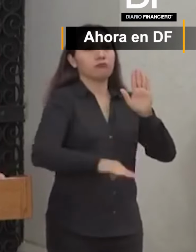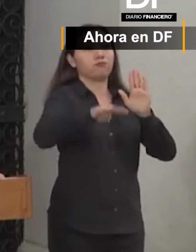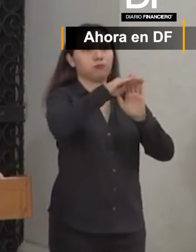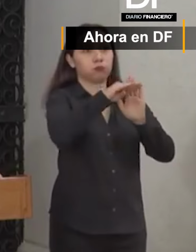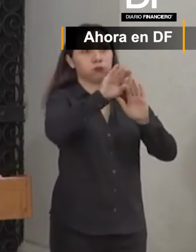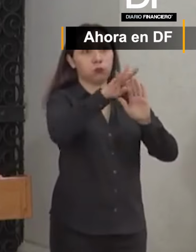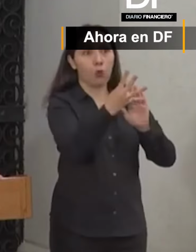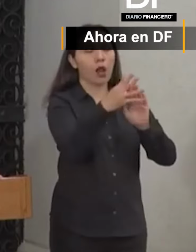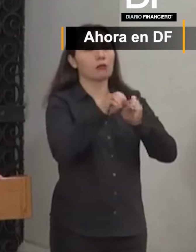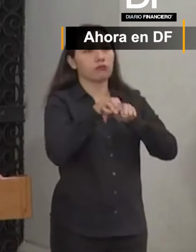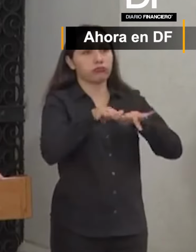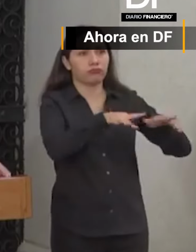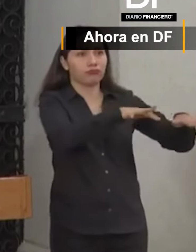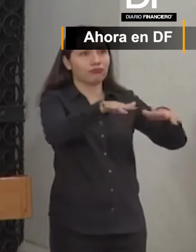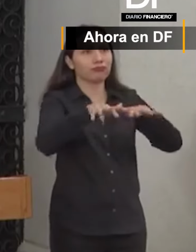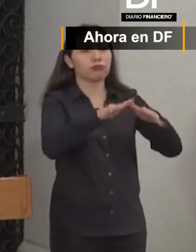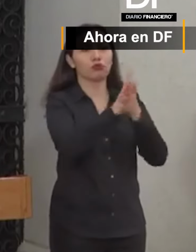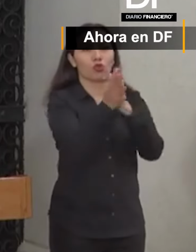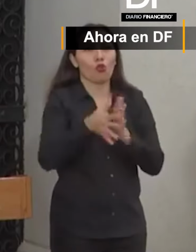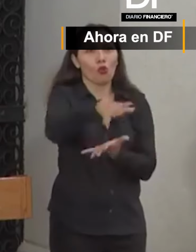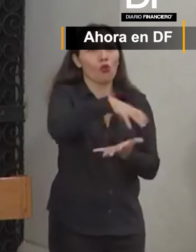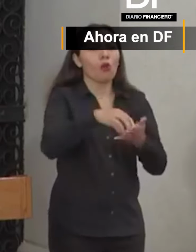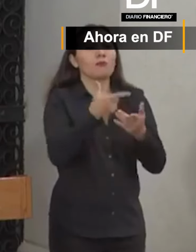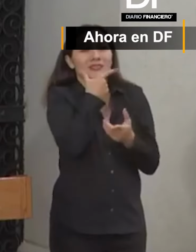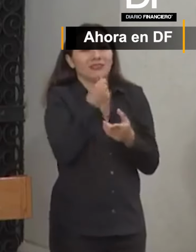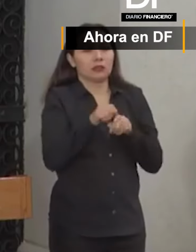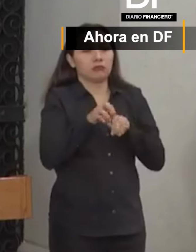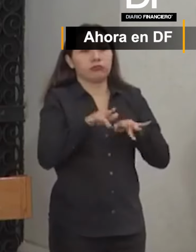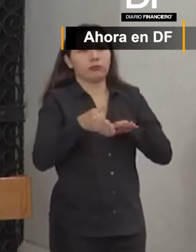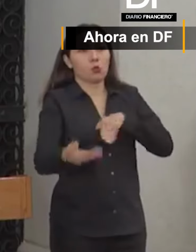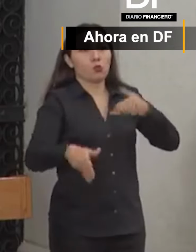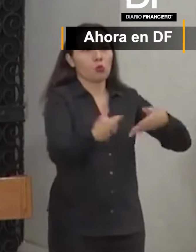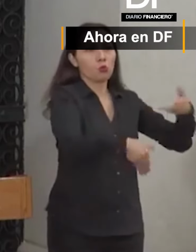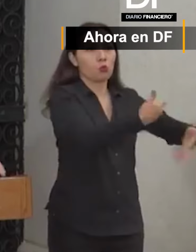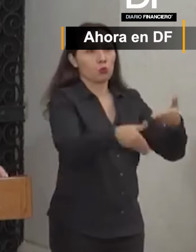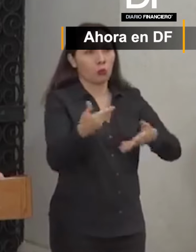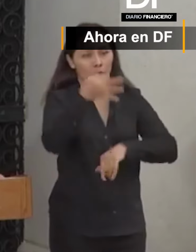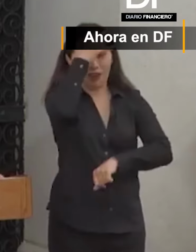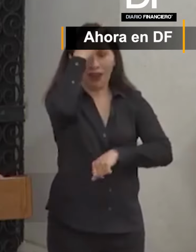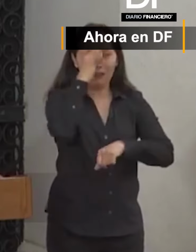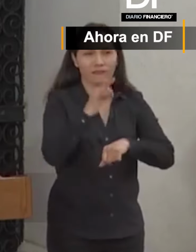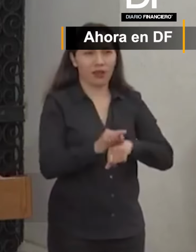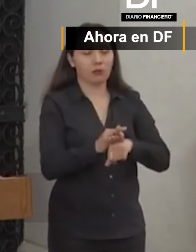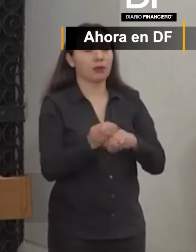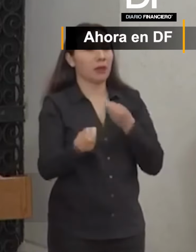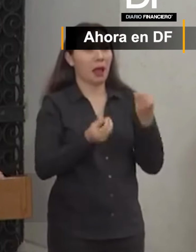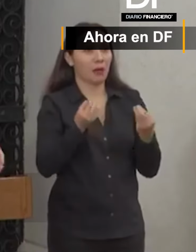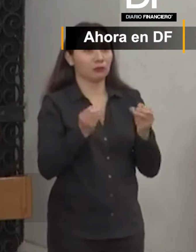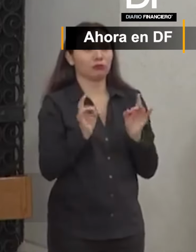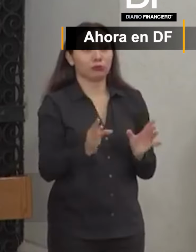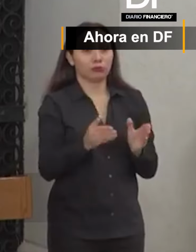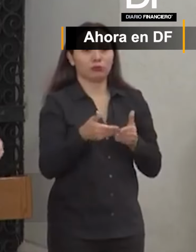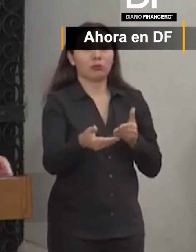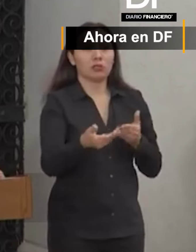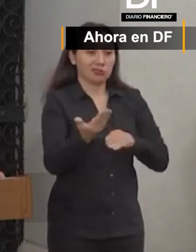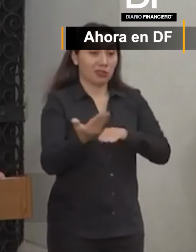que se produce circulación viral y dispersión comunitaria de la enfermedad. En consecuencia, y de